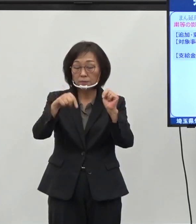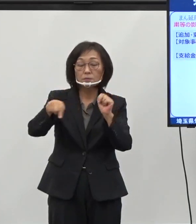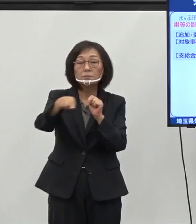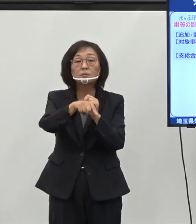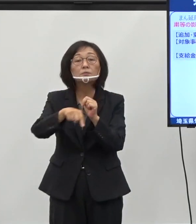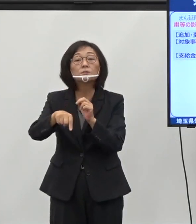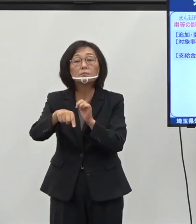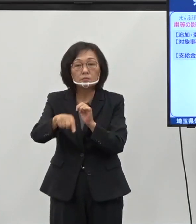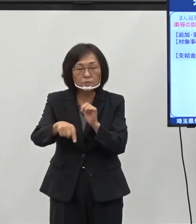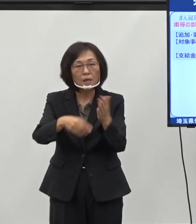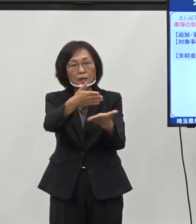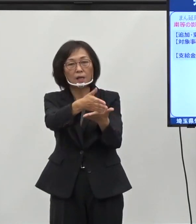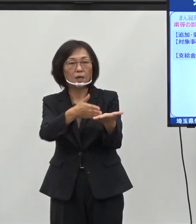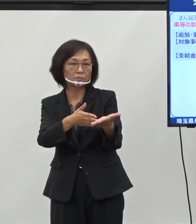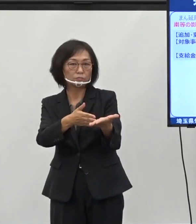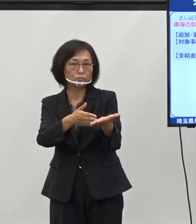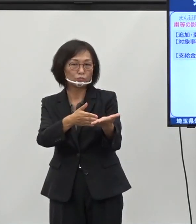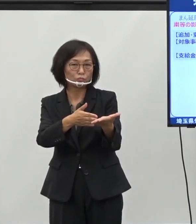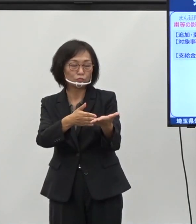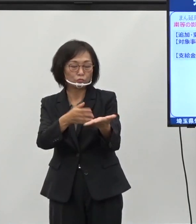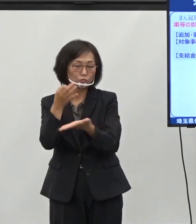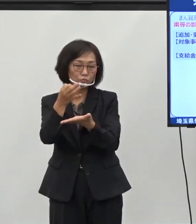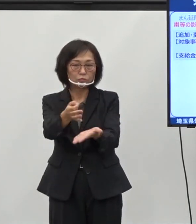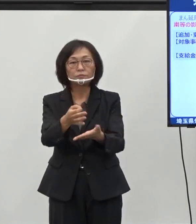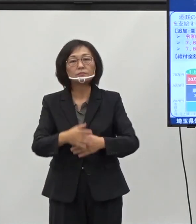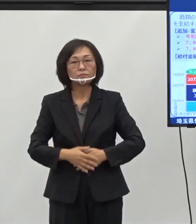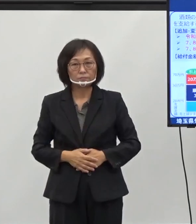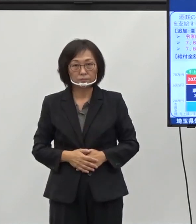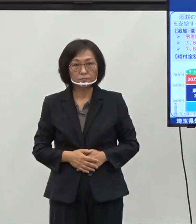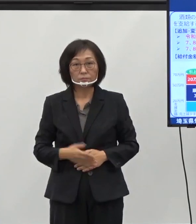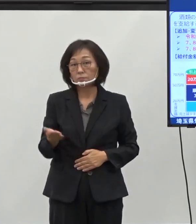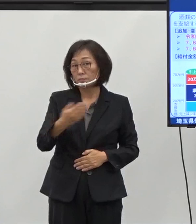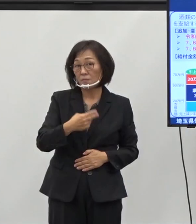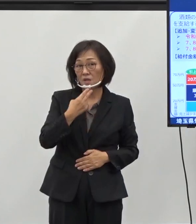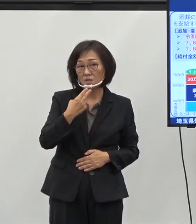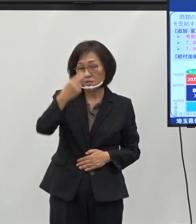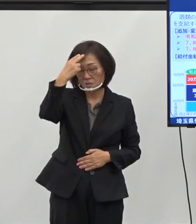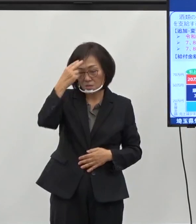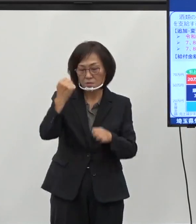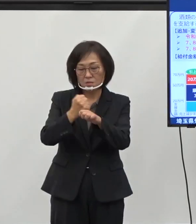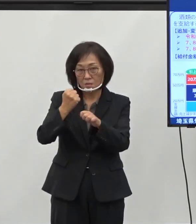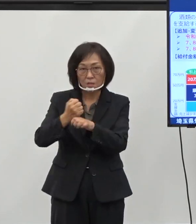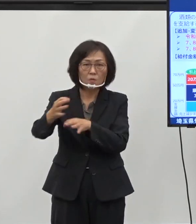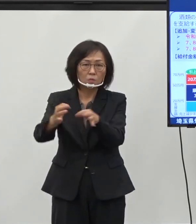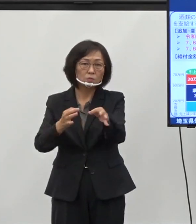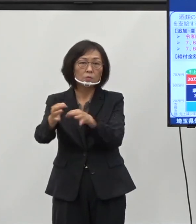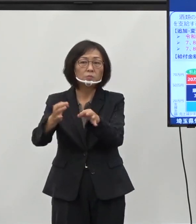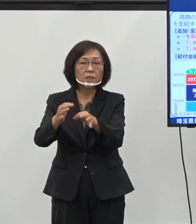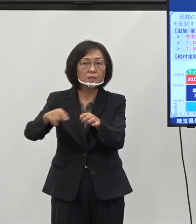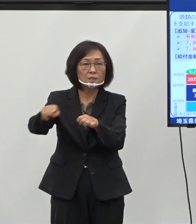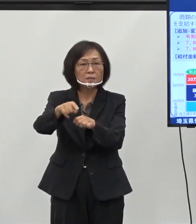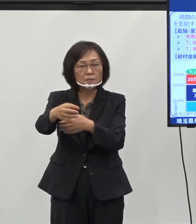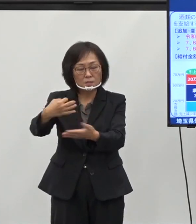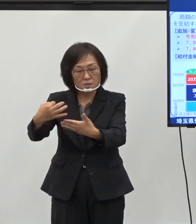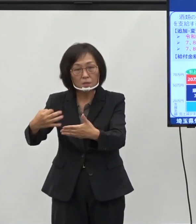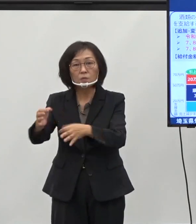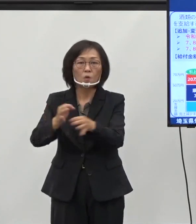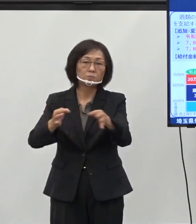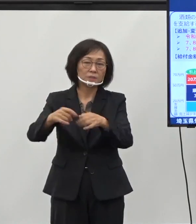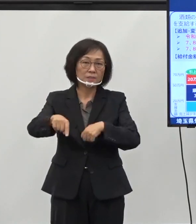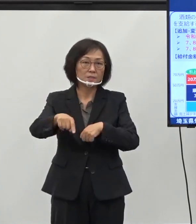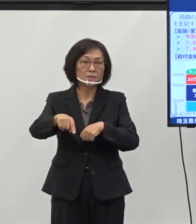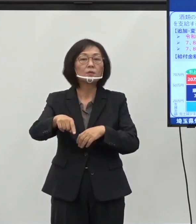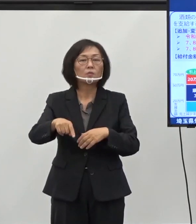の半額となります。次に、酒類販売事業者等に対する協力支援金、事業